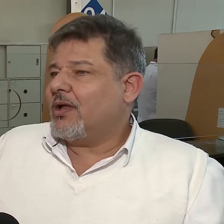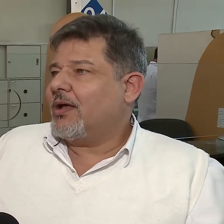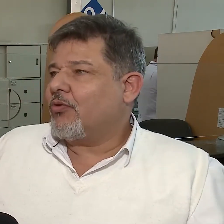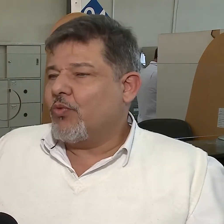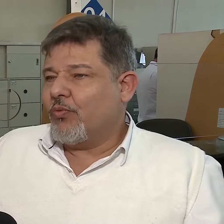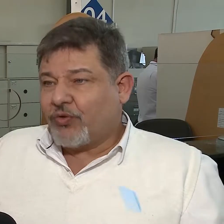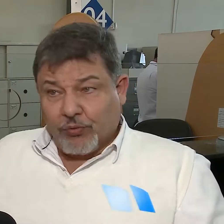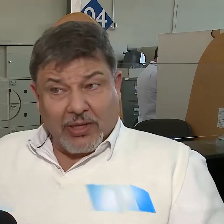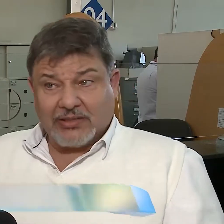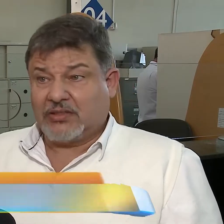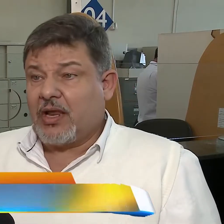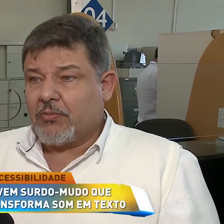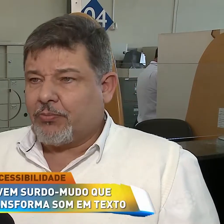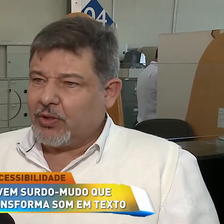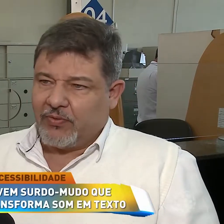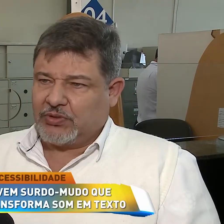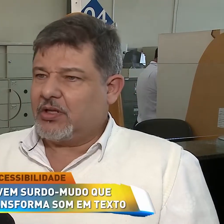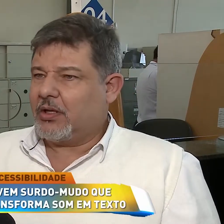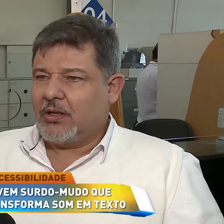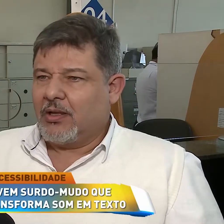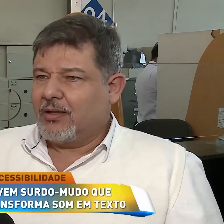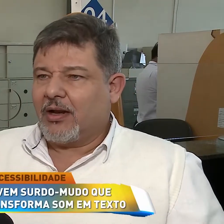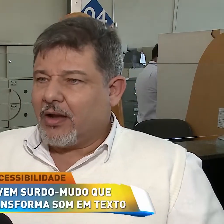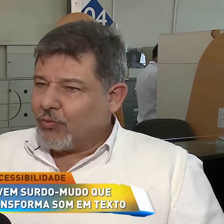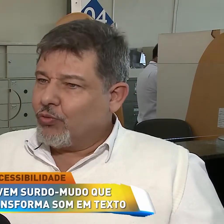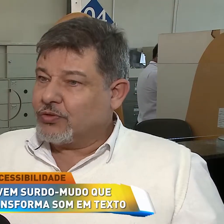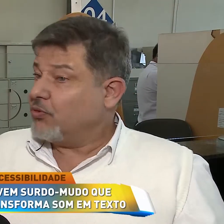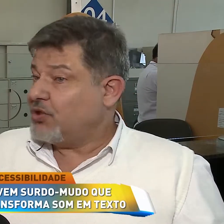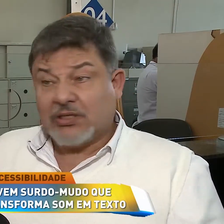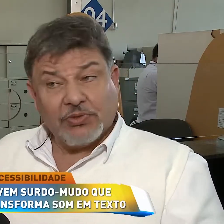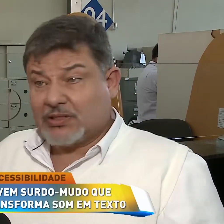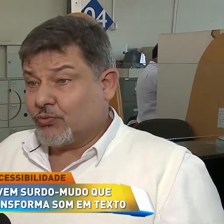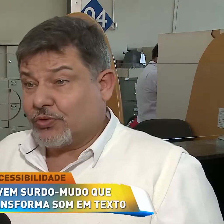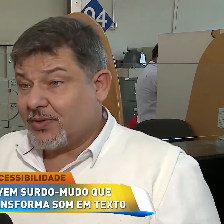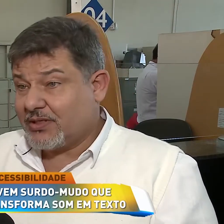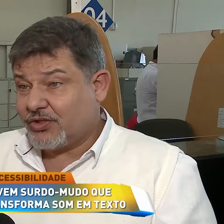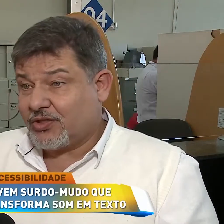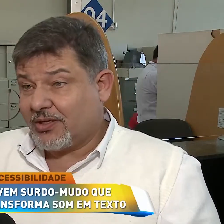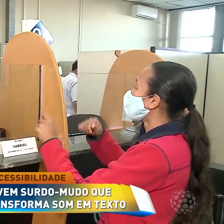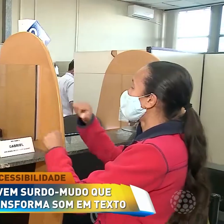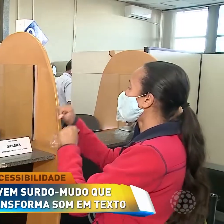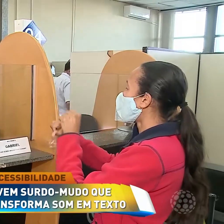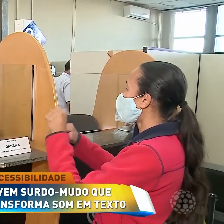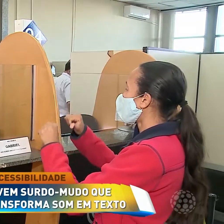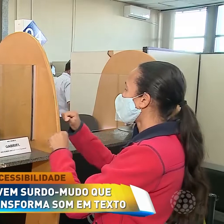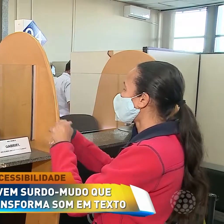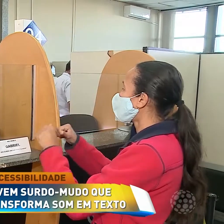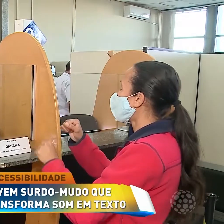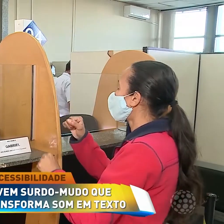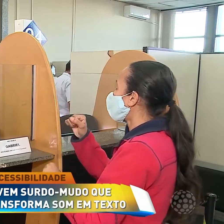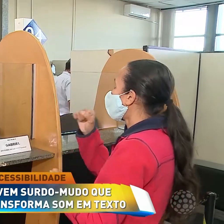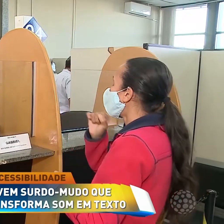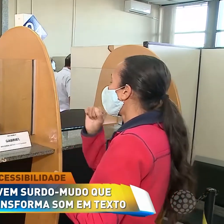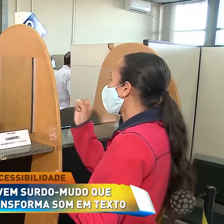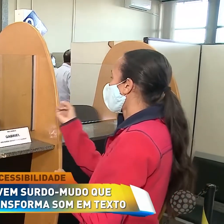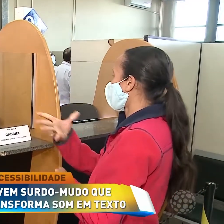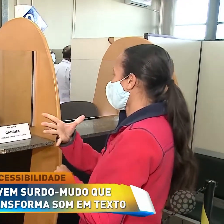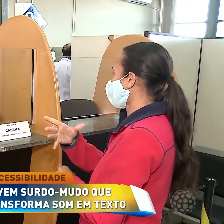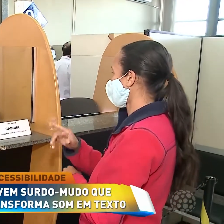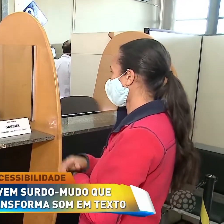lá como uma dificuldade extrema, porque vamos ter que arcar com custos altíssimos e esse custo não existe. A entrada de Gabriel no setor facilitou a